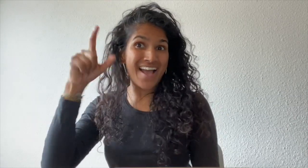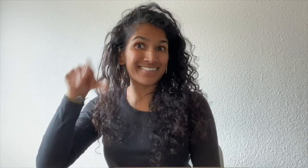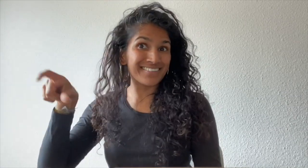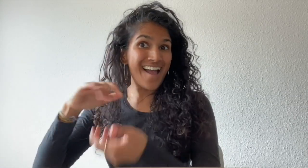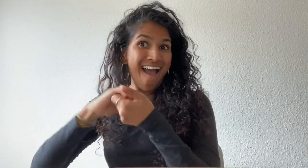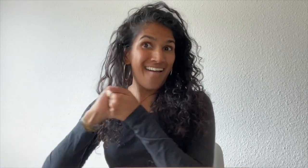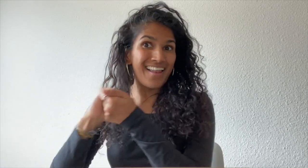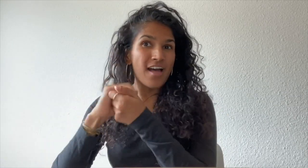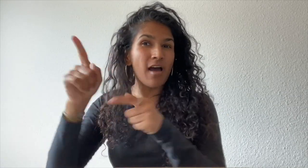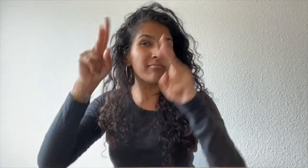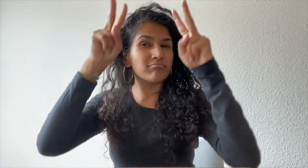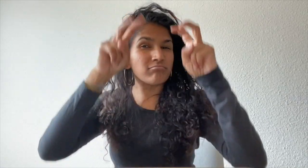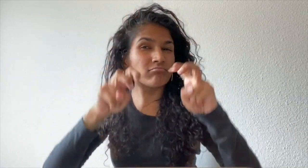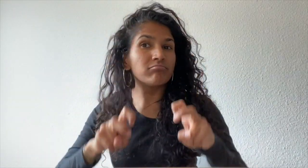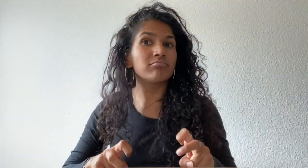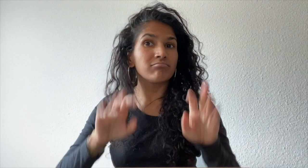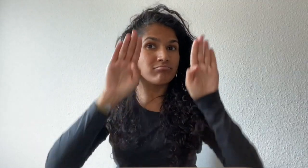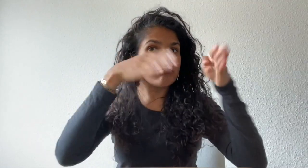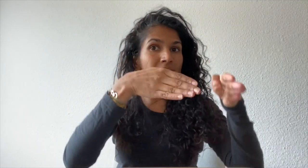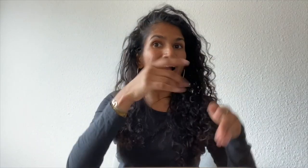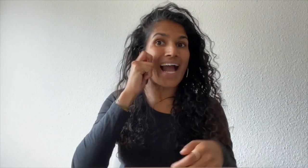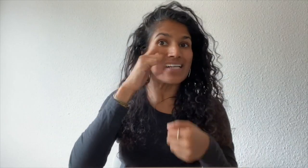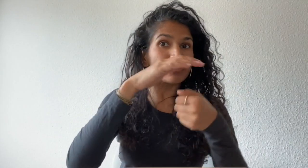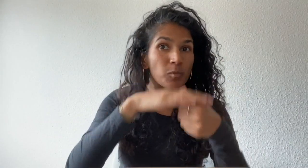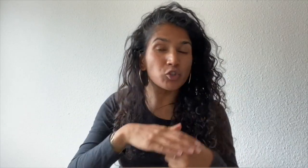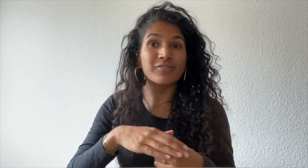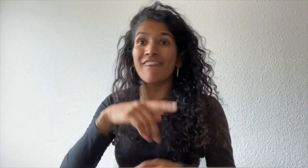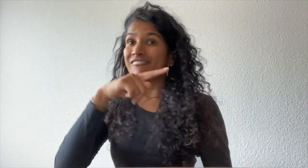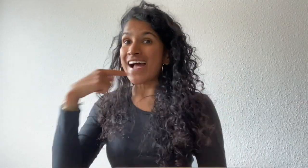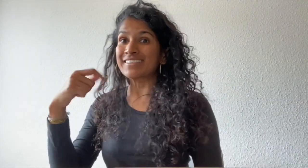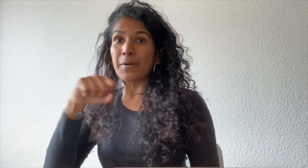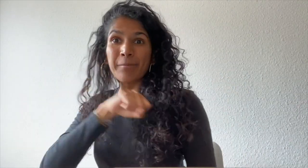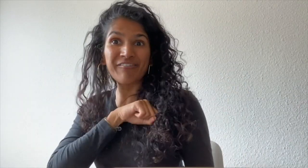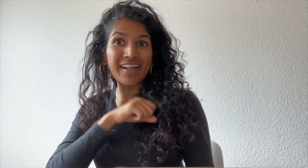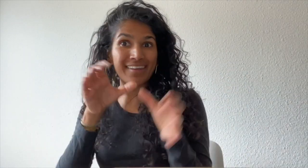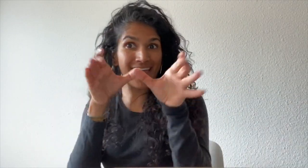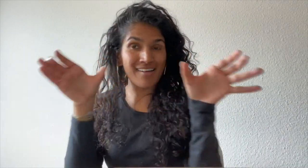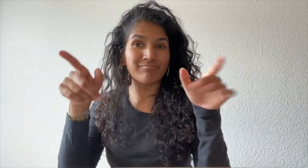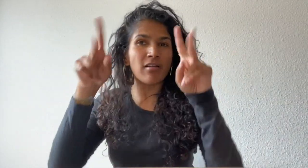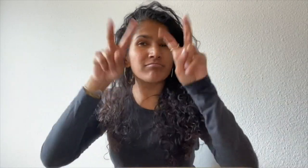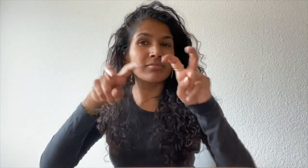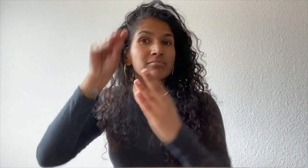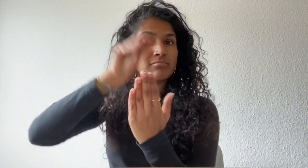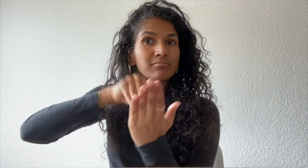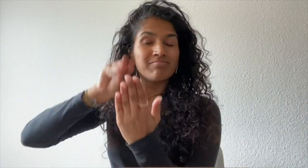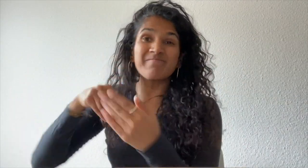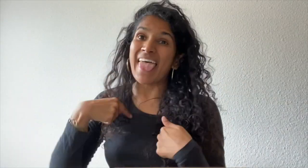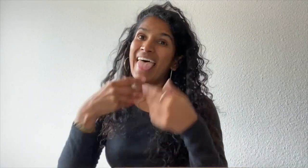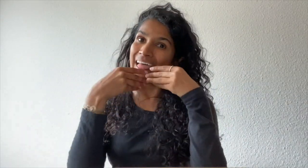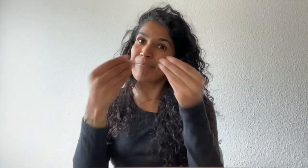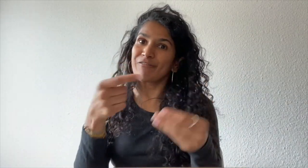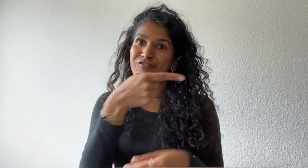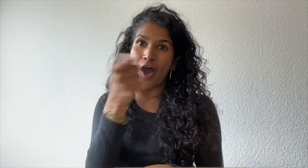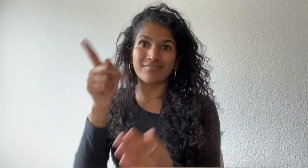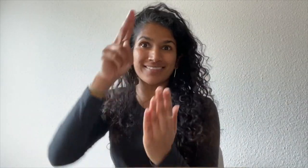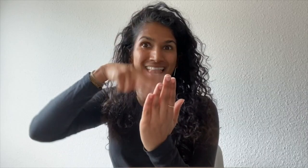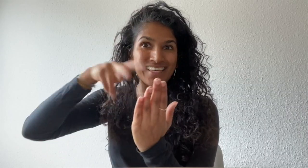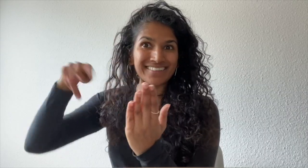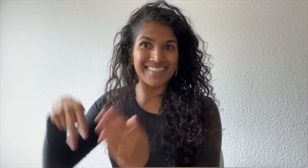Diese Literatur von BIPOC und ihren weißen Allies zu den Themen Rassismus und weiße